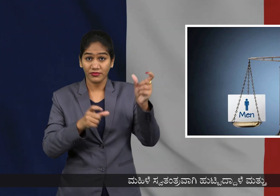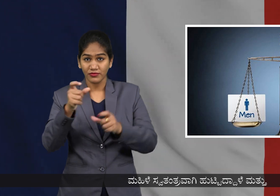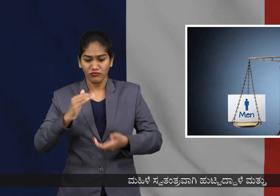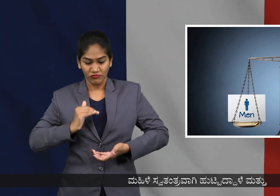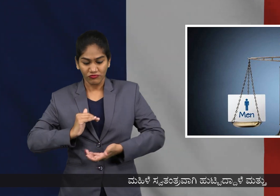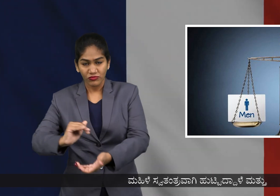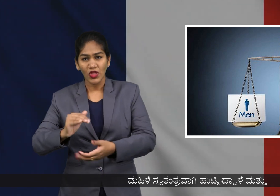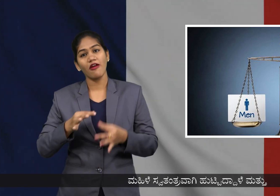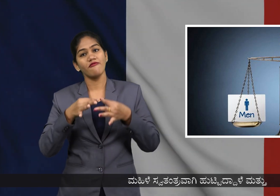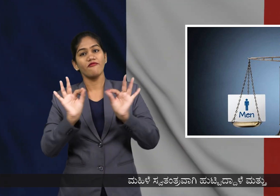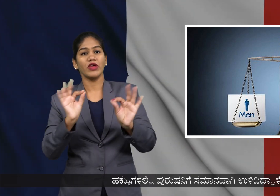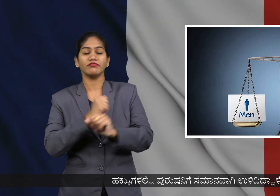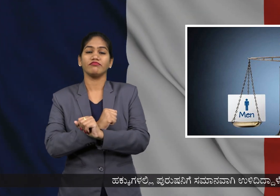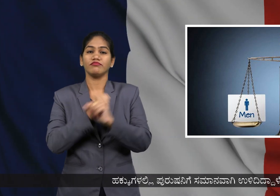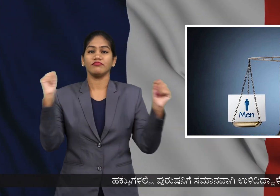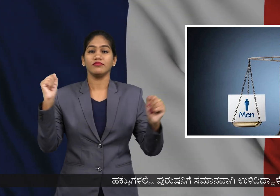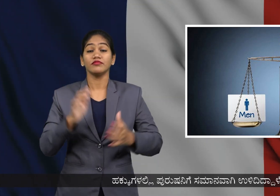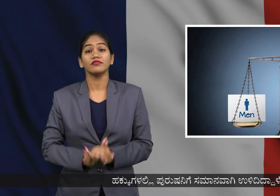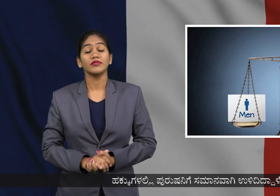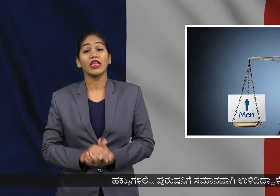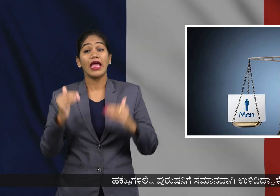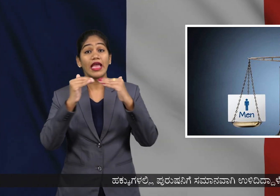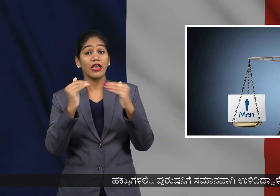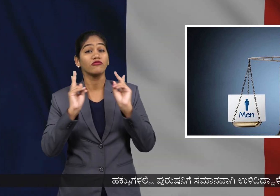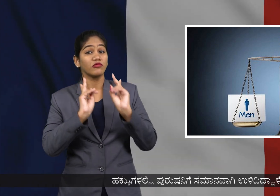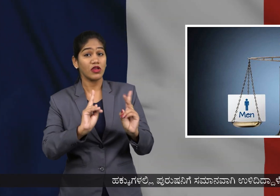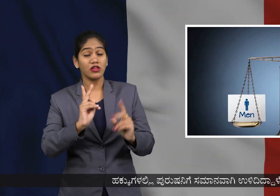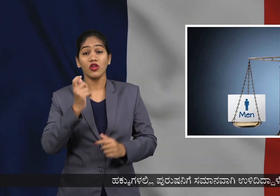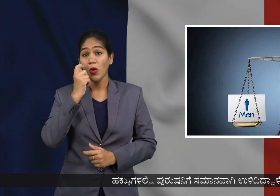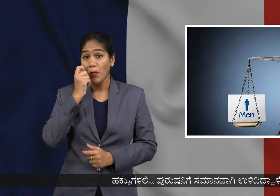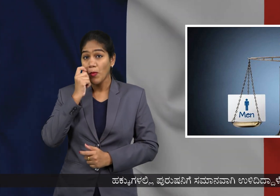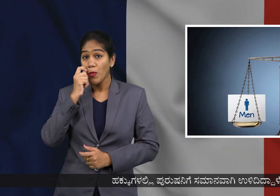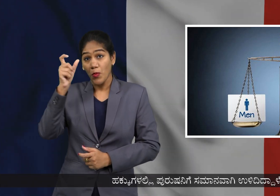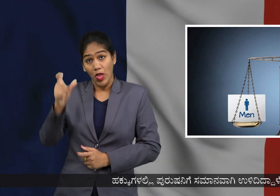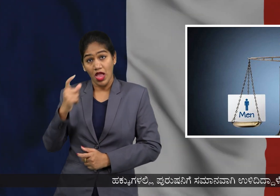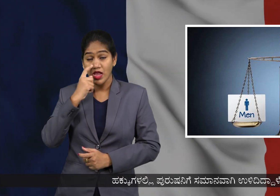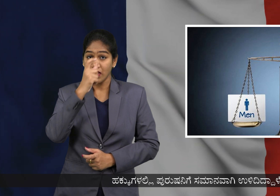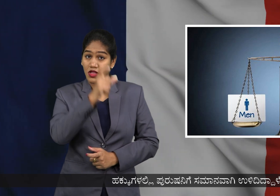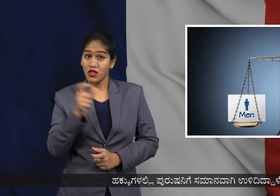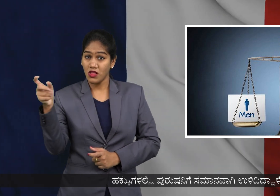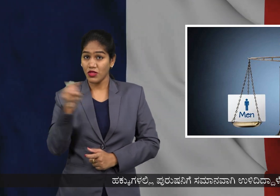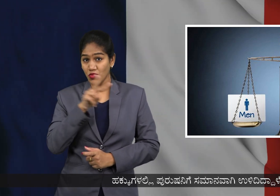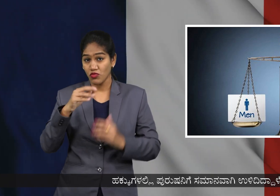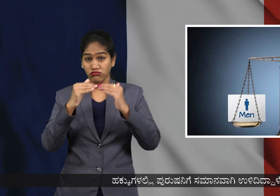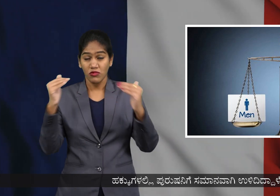ಮಹಿಳೆ ಸ್ವತಂತ್ರವಾಗಿ ಹುಟ್ಟಿದ್ದಾಳೆ ಮತ್ತು ಹಕ್ಕುಗಳಲ್ಲಿ ಪುರುಷನಿಗೆ ಸಮಾನವಾಗಿ ಉಳಿದಿದ್ದಾಳೆ.